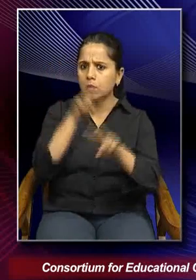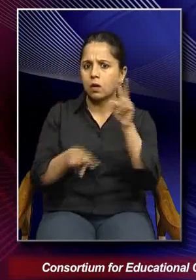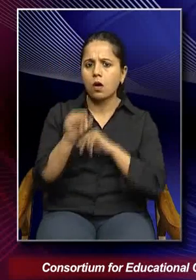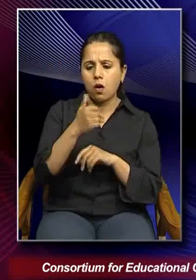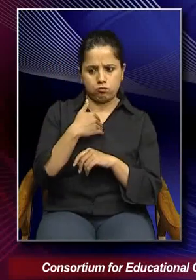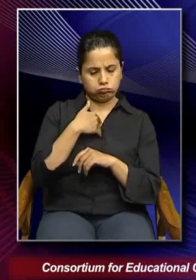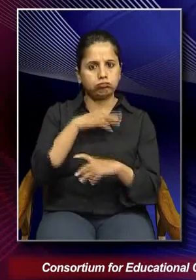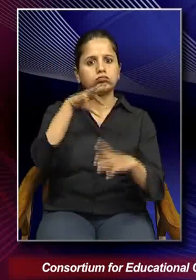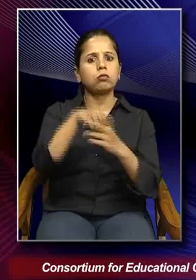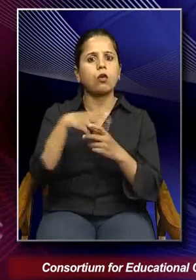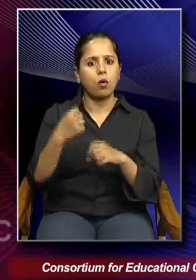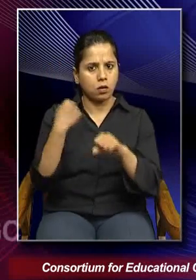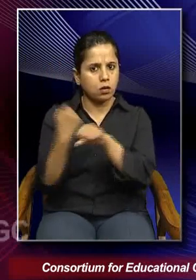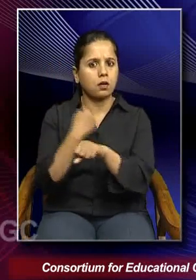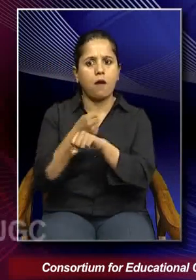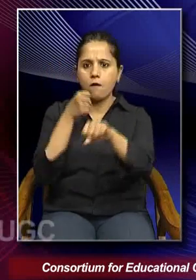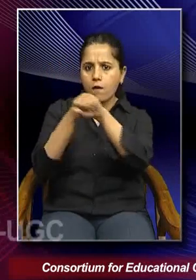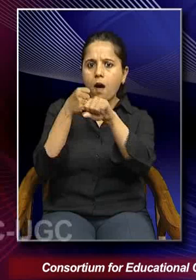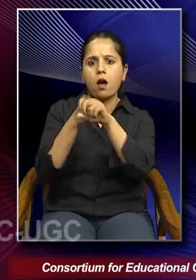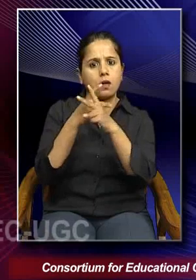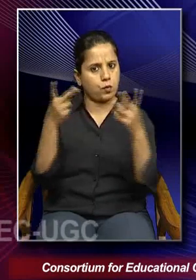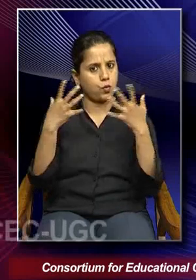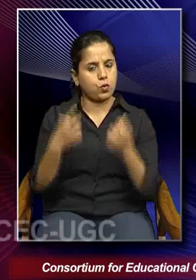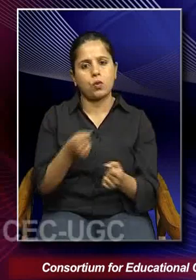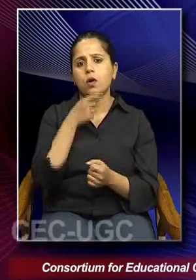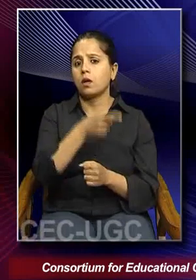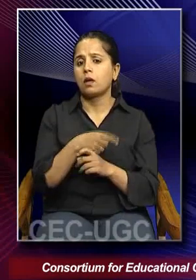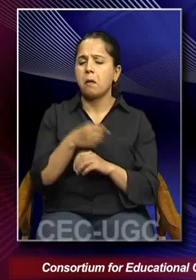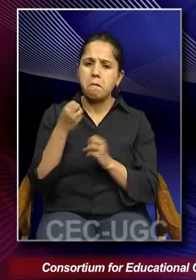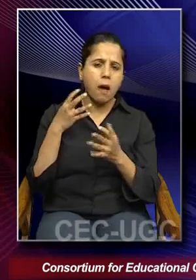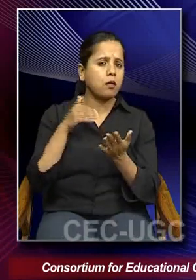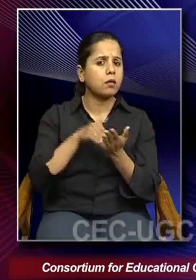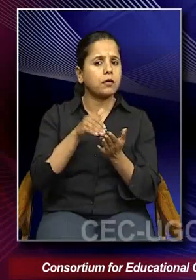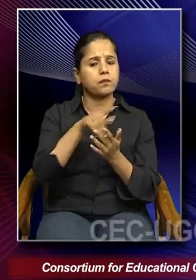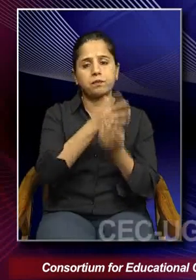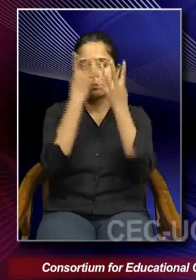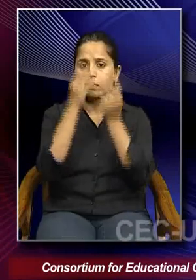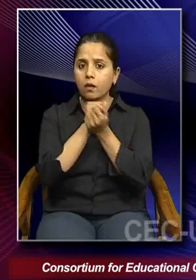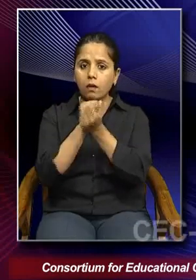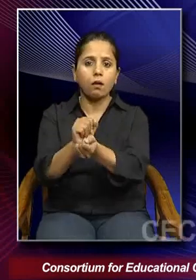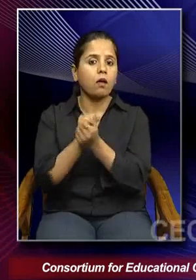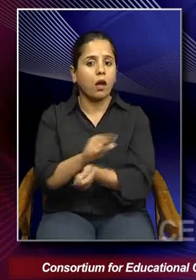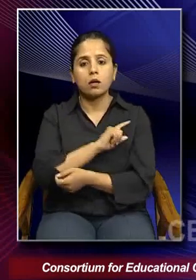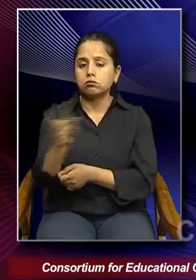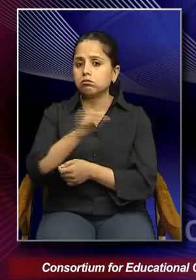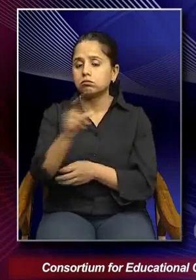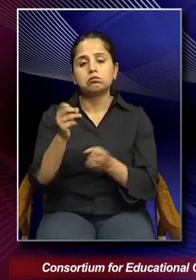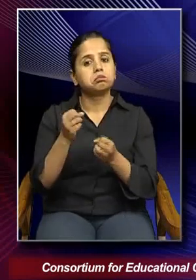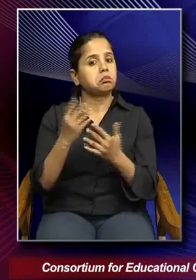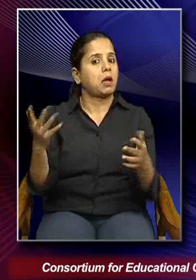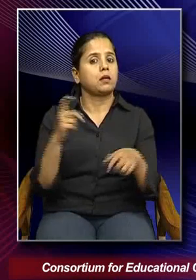भूमिका रही सहभागिता रही अनेक बार उन्हें जय जान के अवसर भी मिले